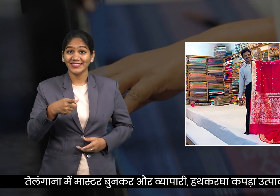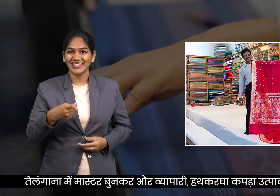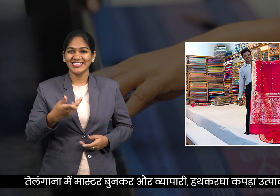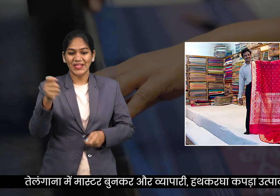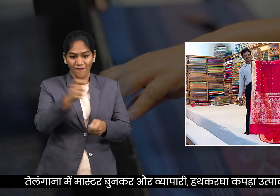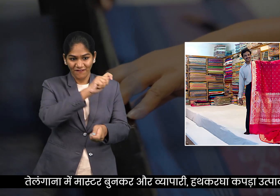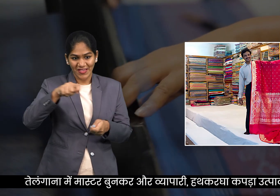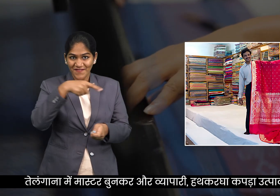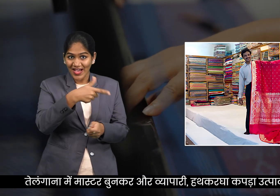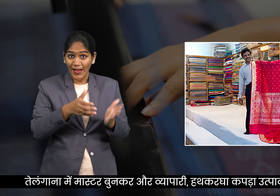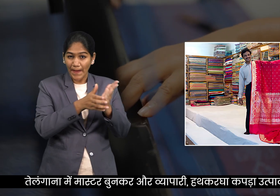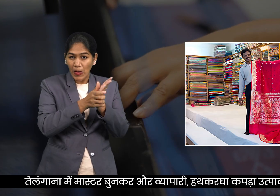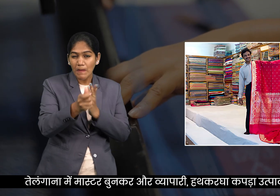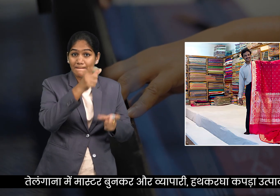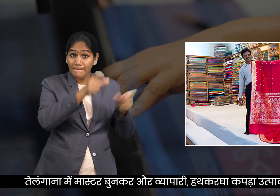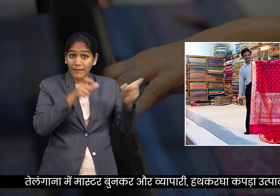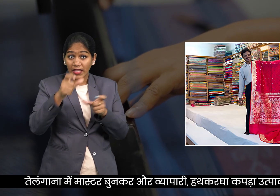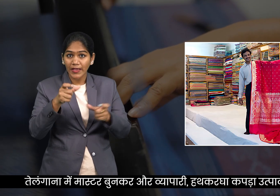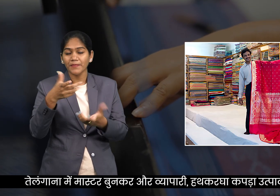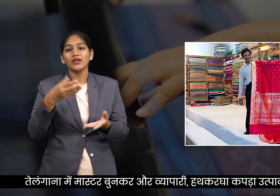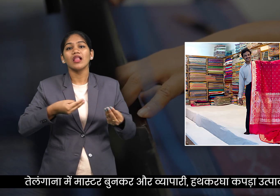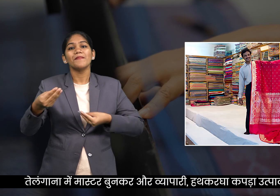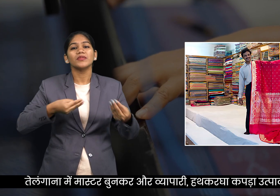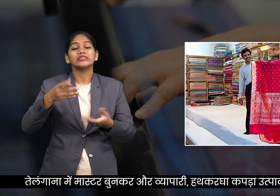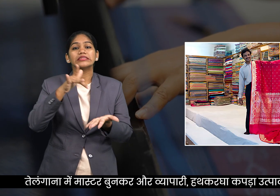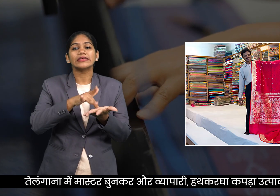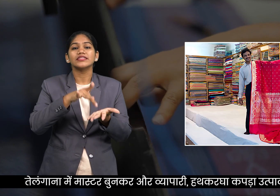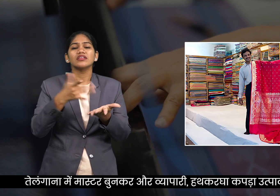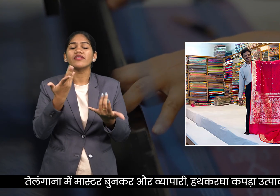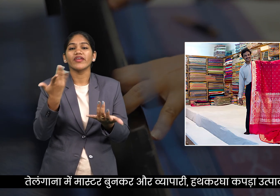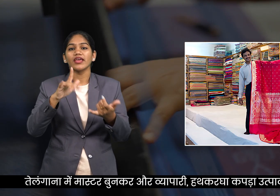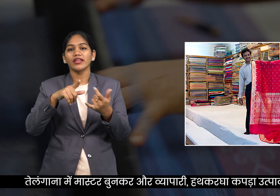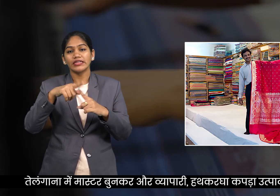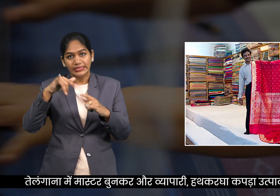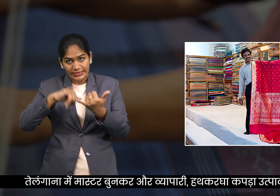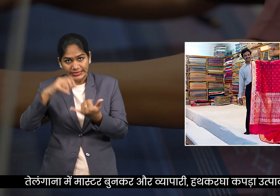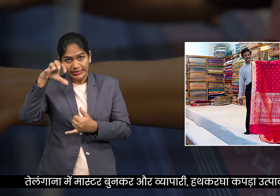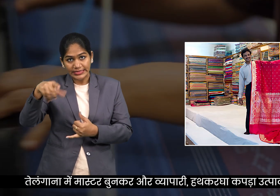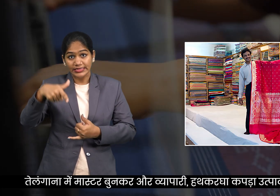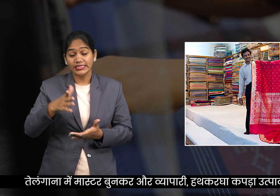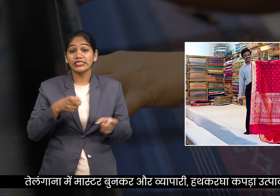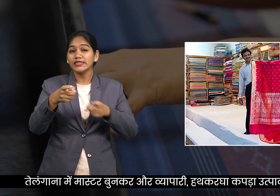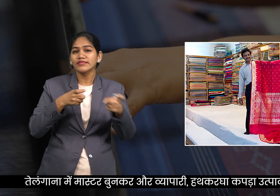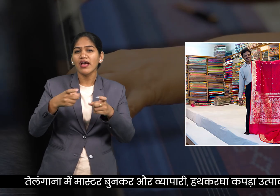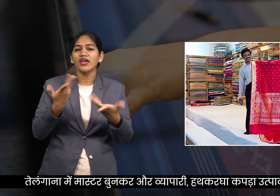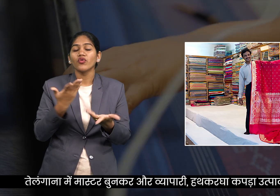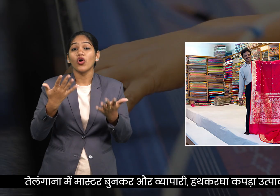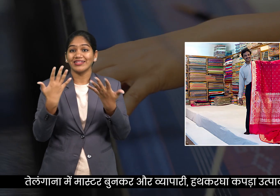तेलंगाना में मास्टर बुनकर और व्यापारी हथकरघा कपड़ा उत्पादन का प्रबंधन करते हैं।